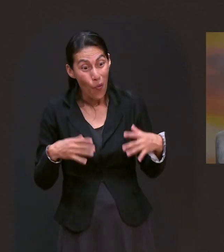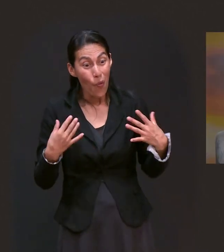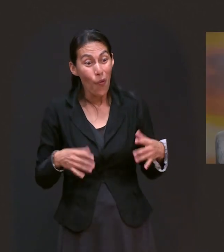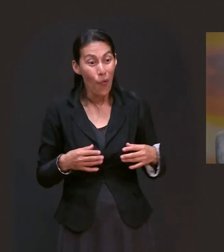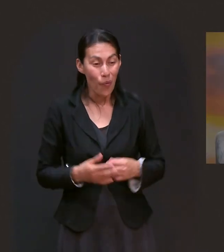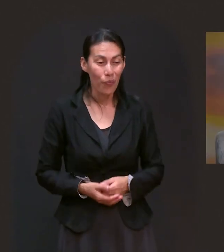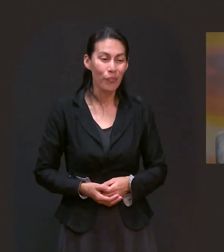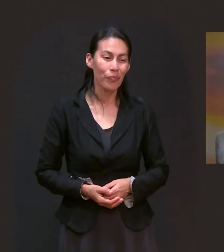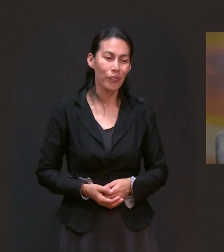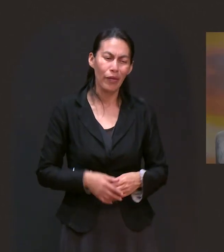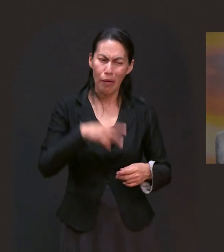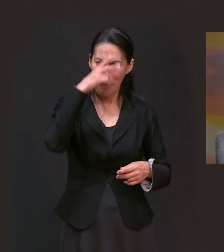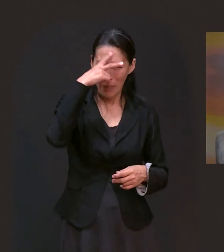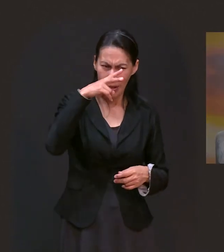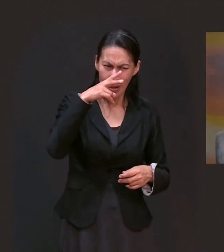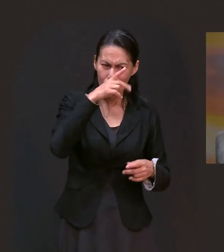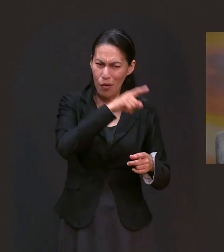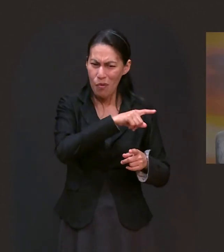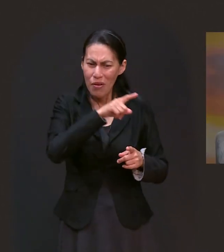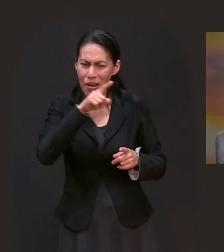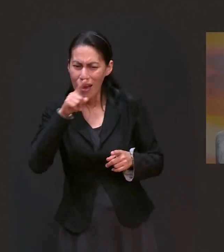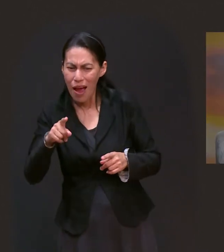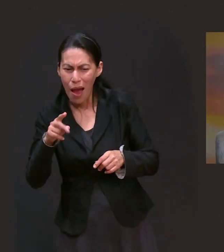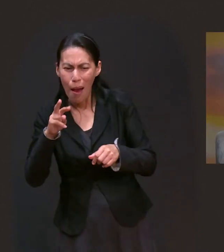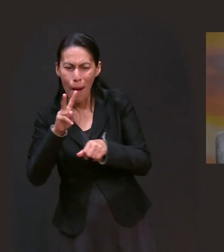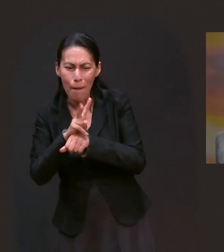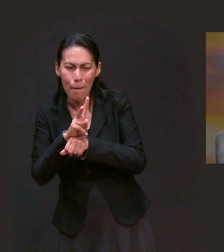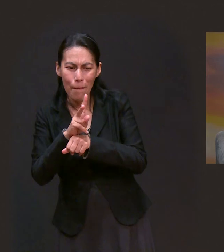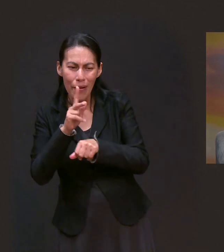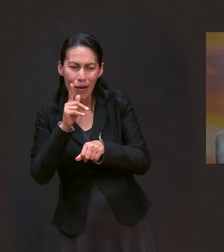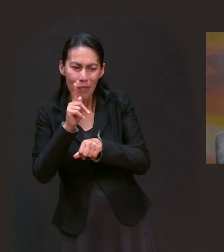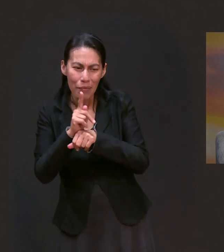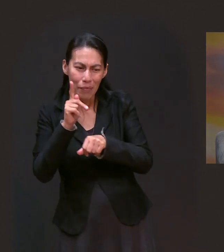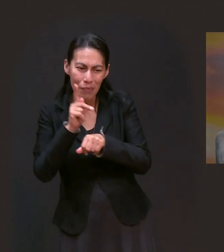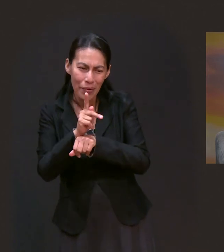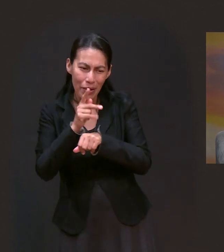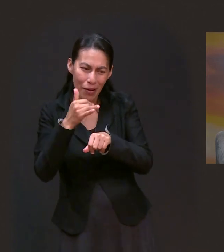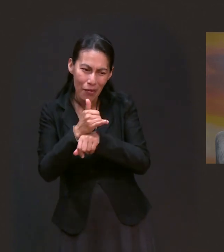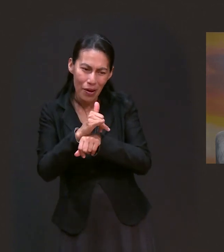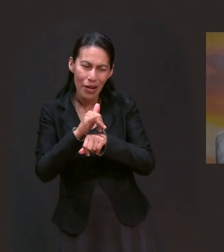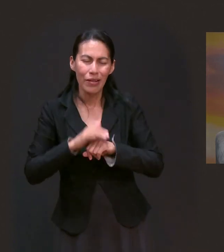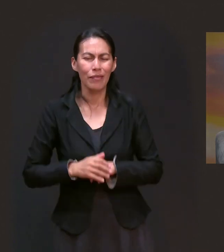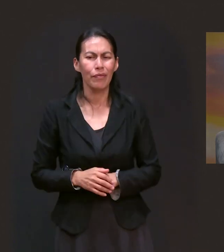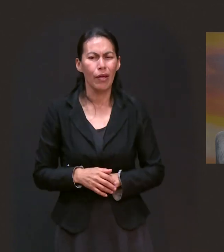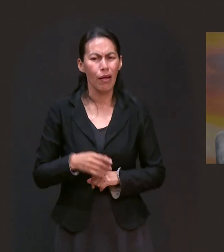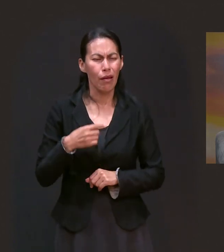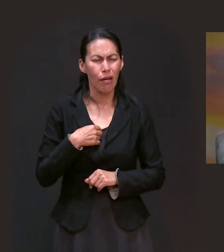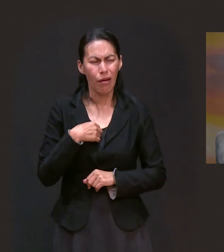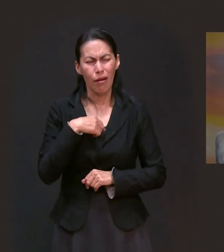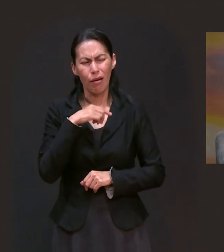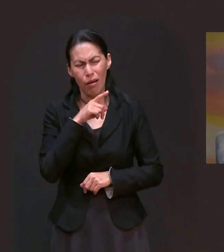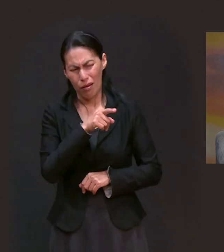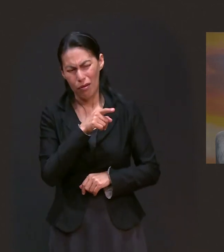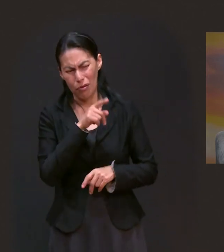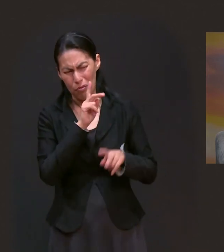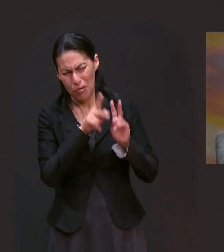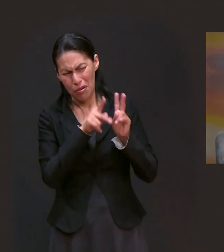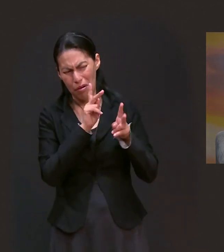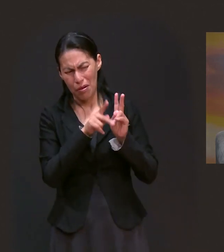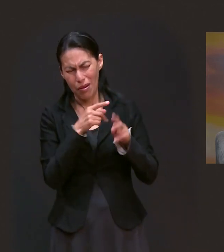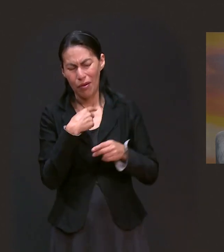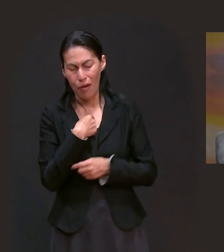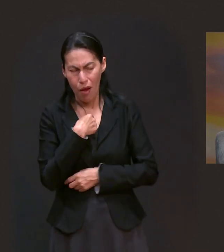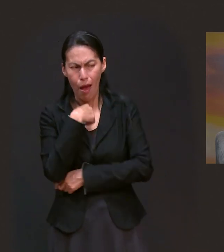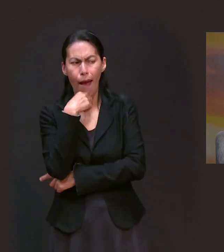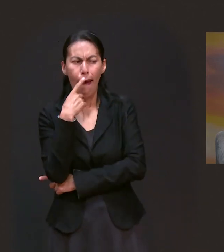cómo llegaron hasta acá paraguay de méxico para ver entonces ellos empezaron a hablar y con conforme yo